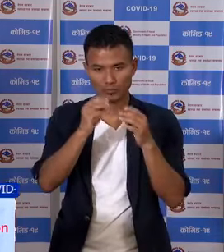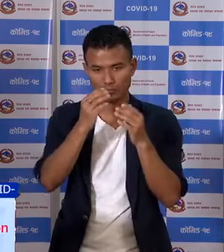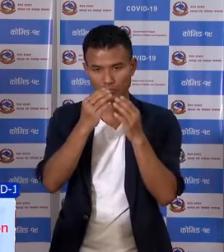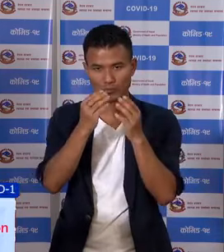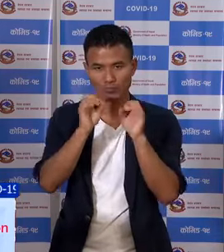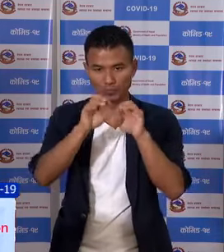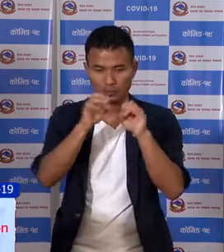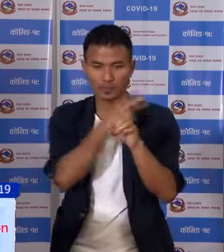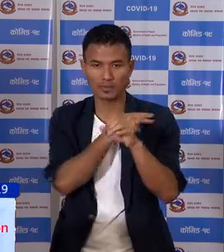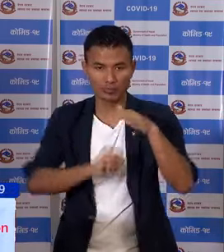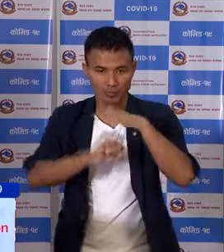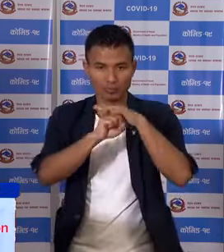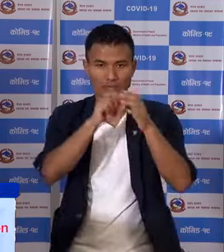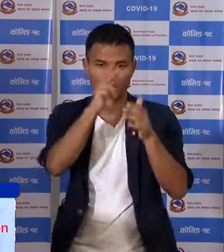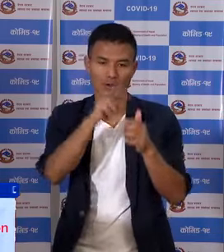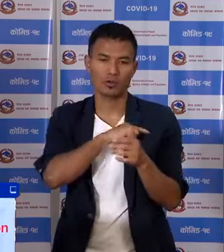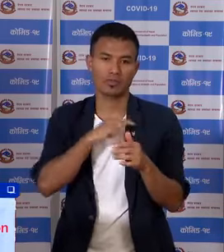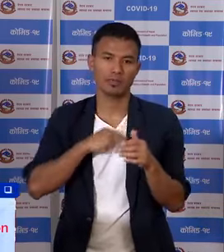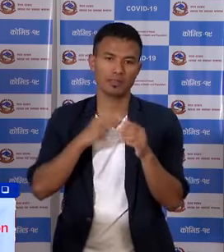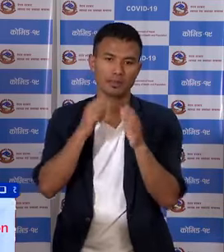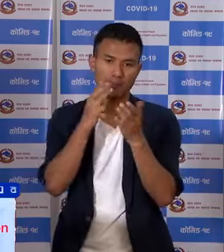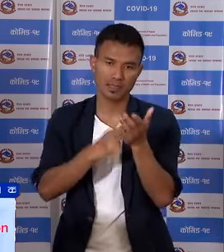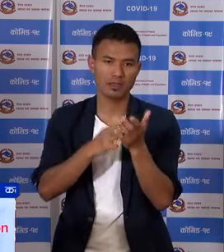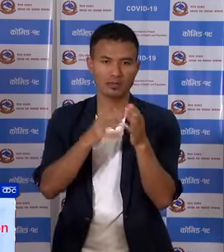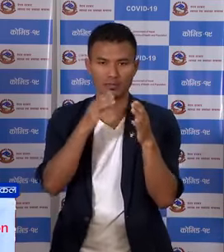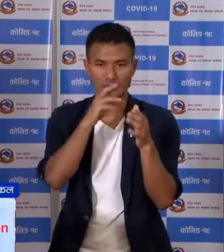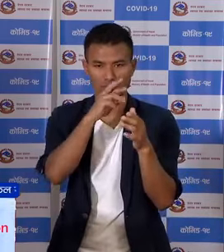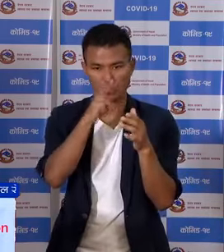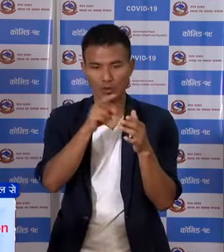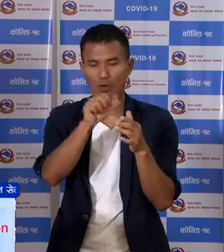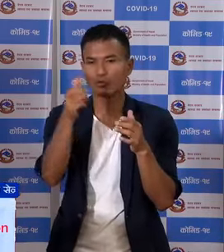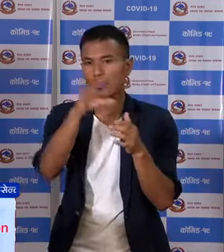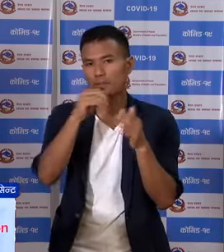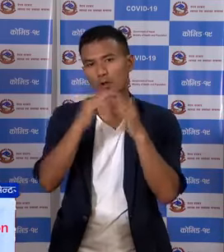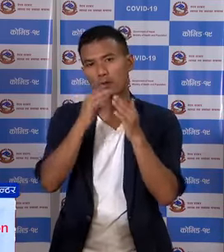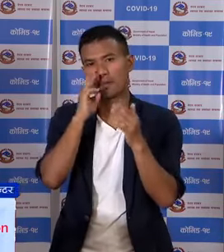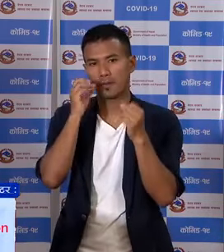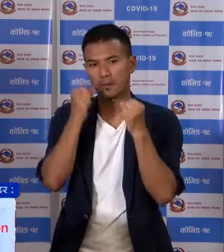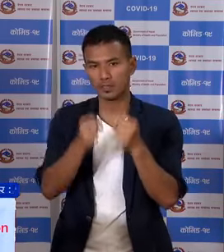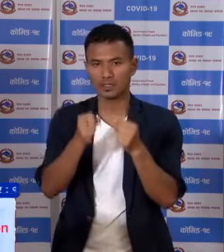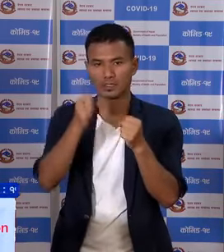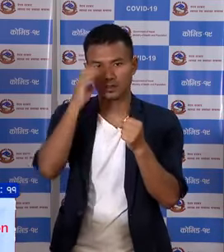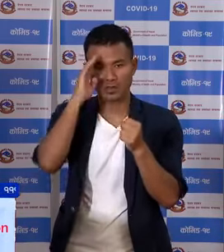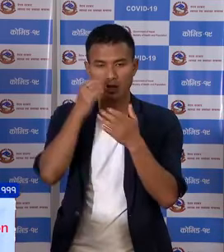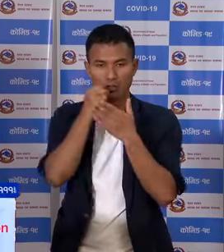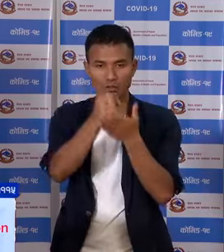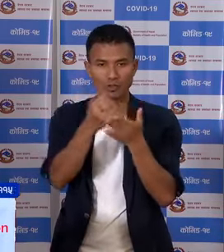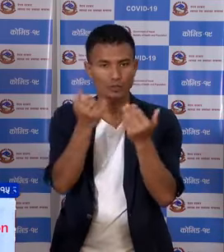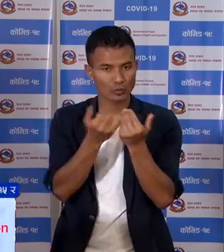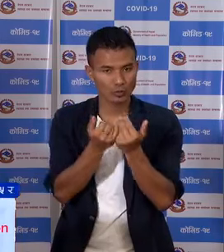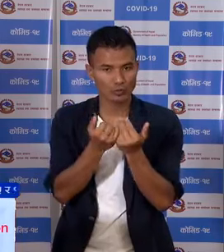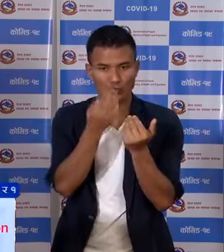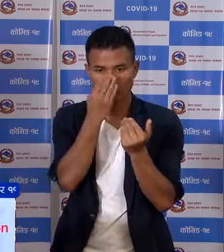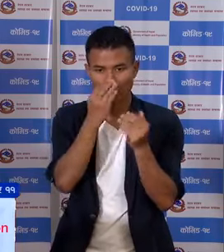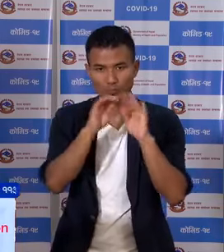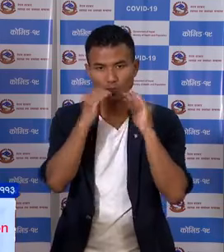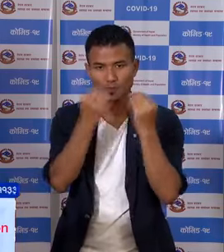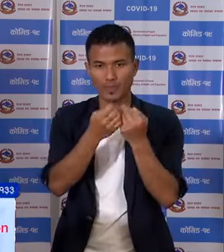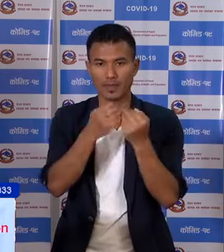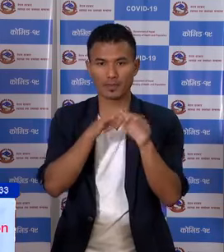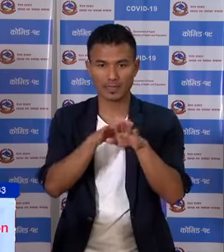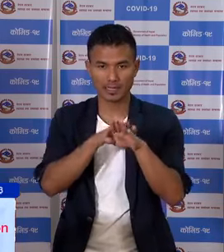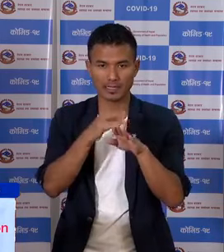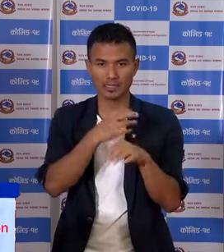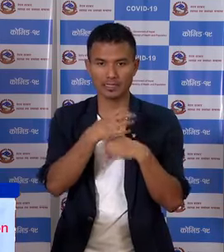महजिद मां बशी राखनु वहारू बायक संपूर्ण ले चाहिए आफनो घरमा नमाज परे रा सरकार लाई सहयो गरनु जुने वट चाहिए मुश्लिम समुदाय